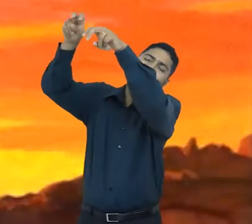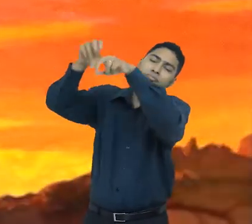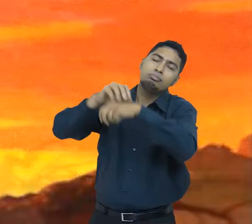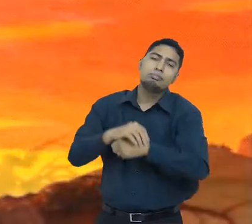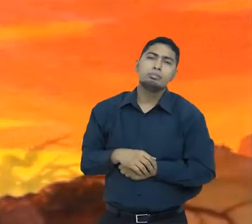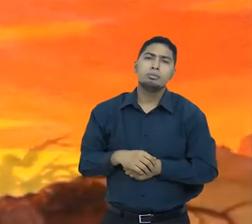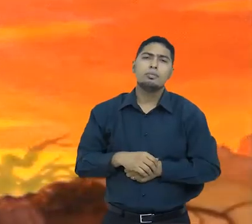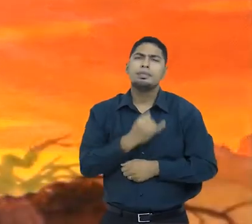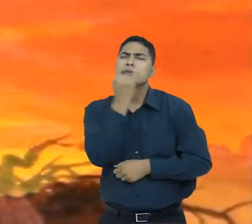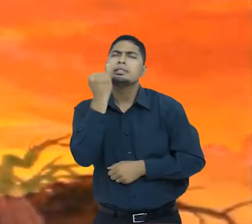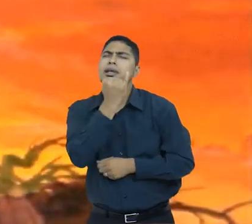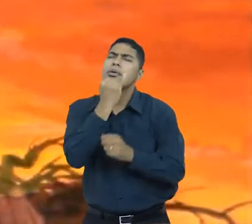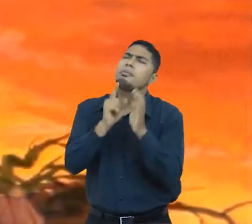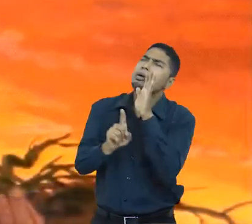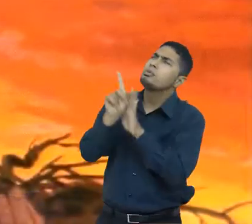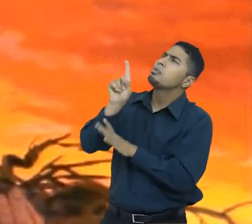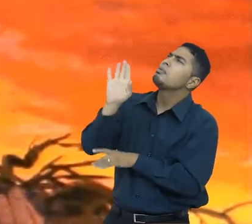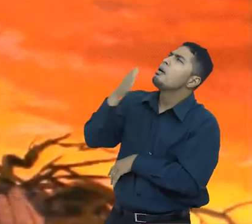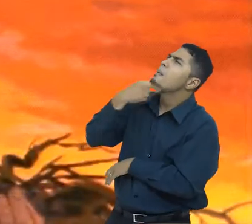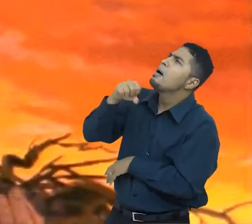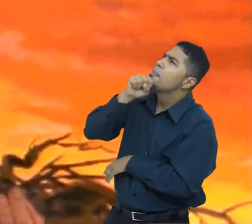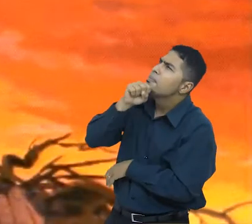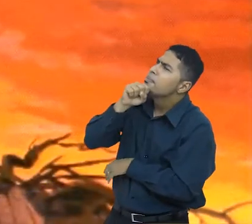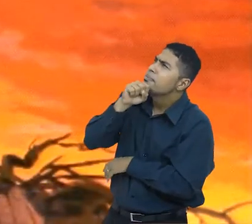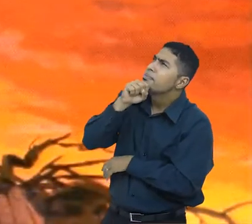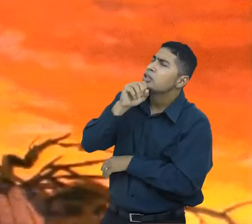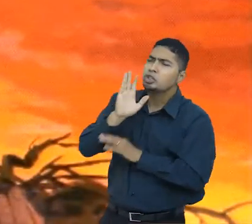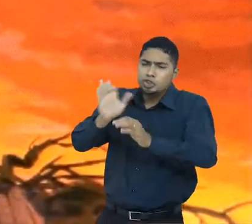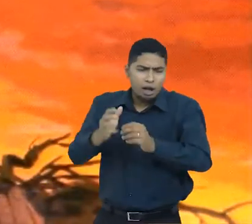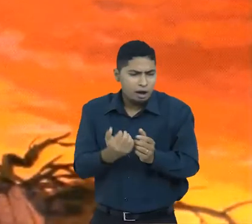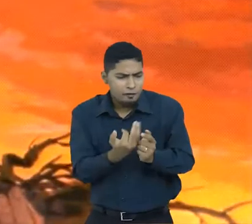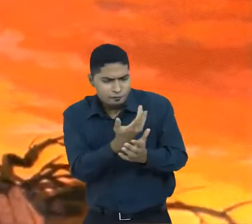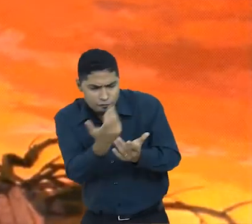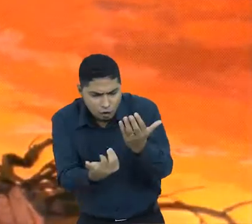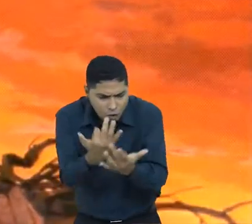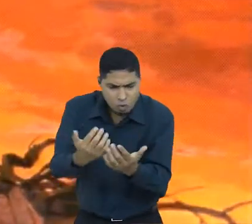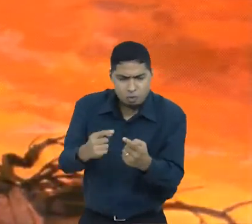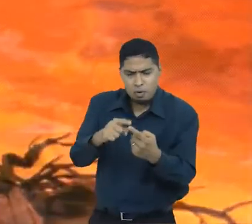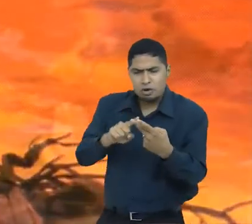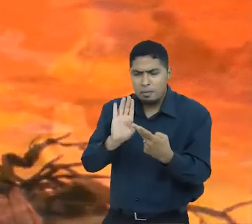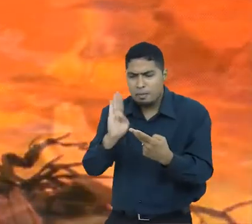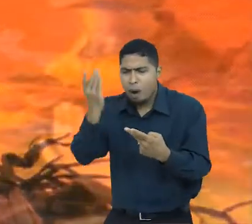Isaque perguntou: pai, nós temos o fogo e a lenha, mas onde está o cordeiro?